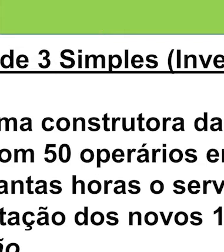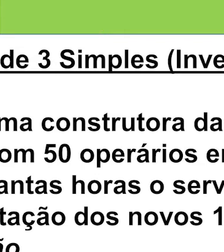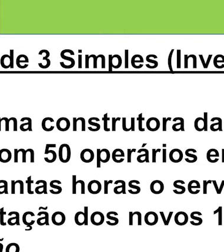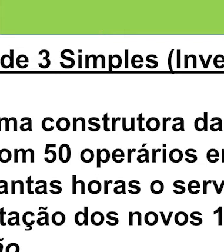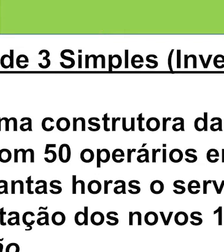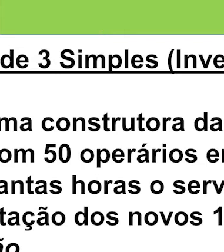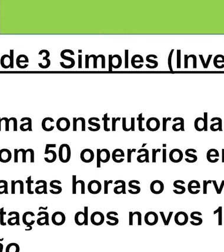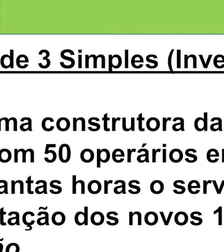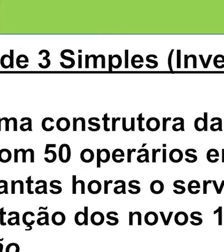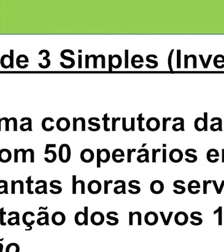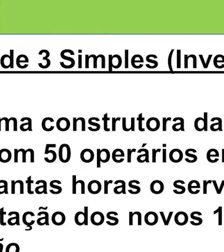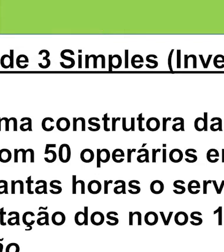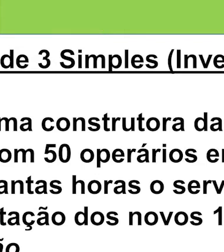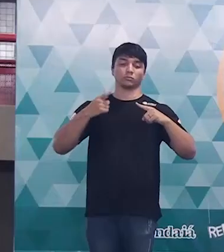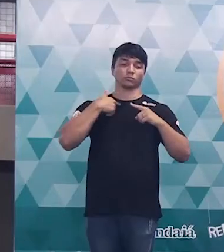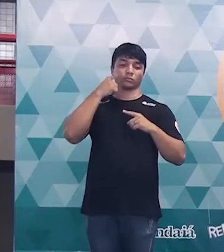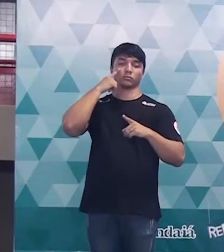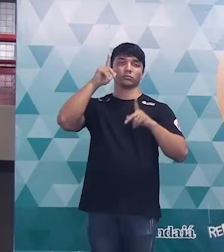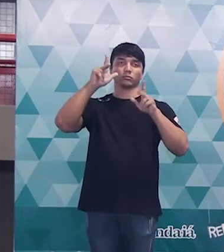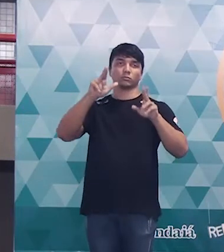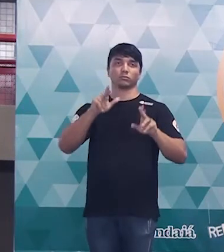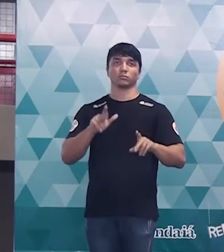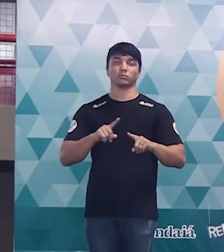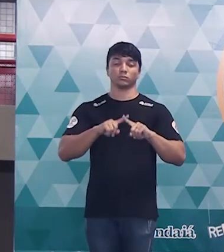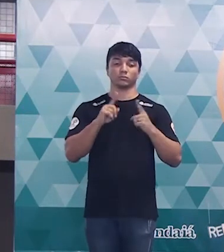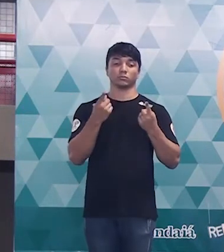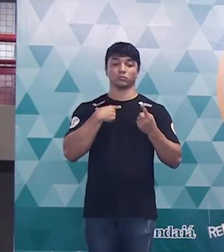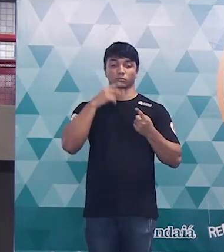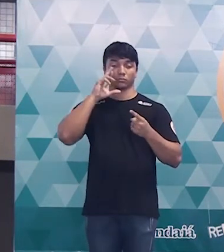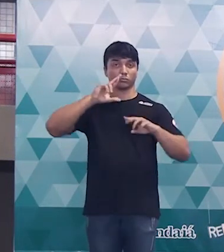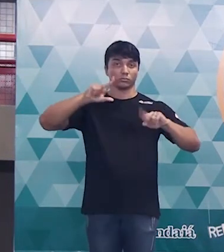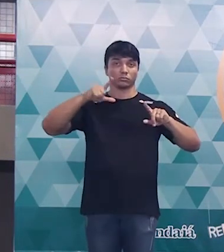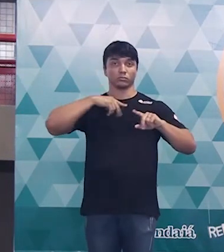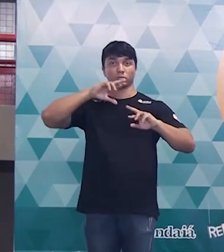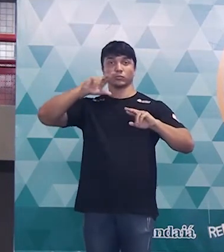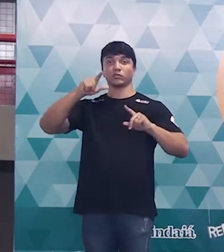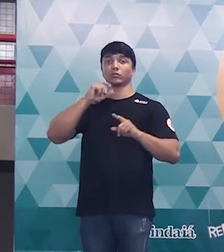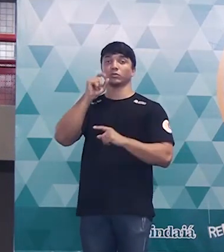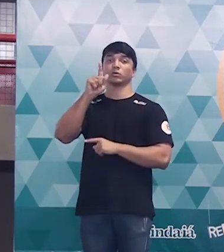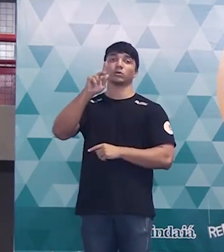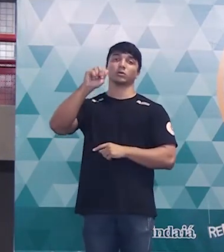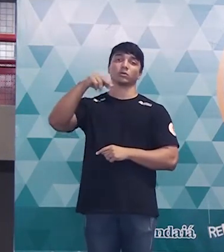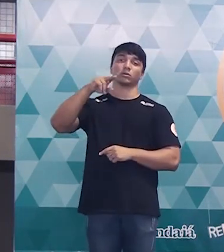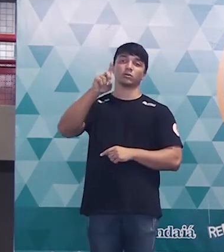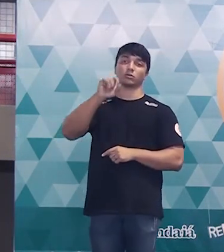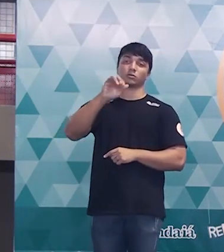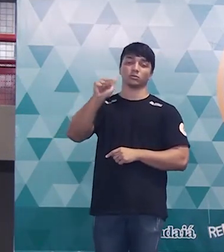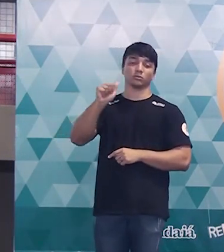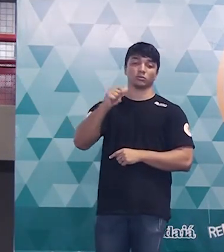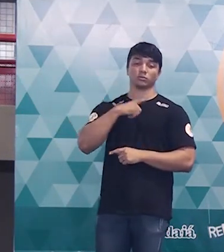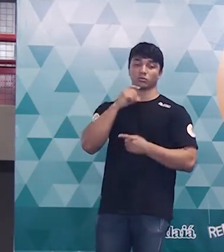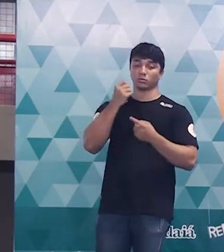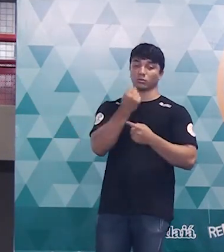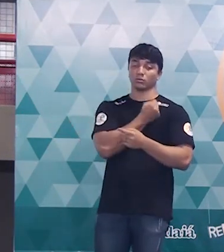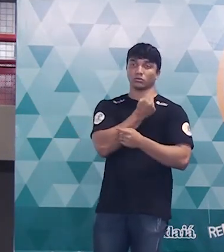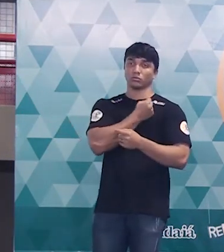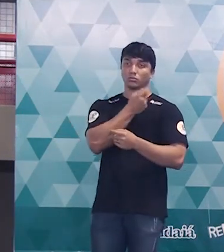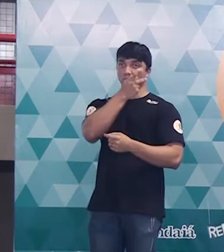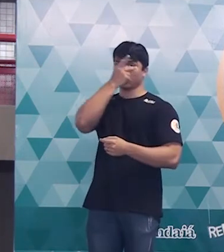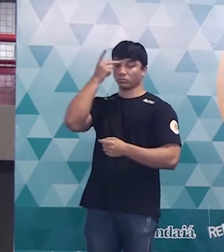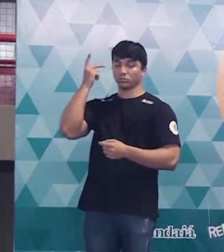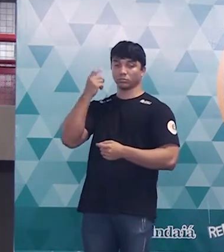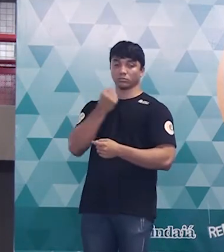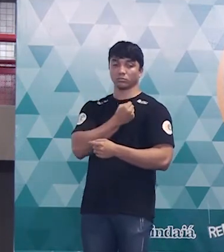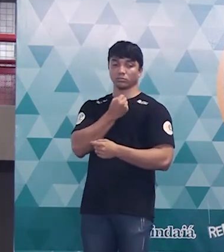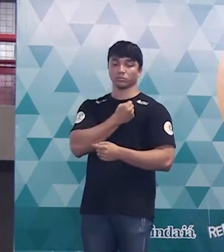quê? A mesma situação, porém mudou a grandeza. Agora eu tenho quem? Número de